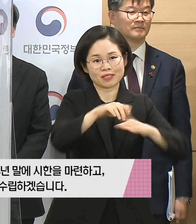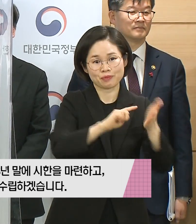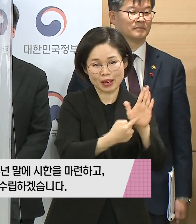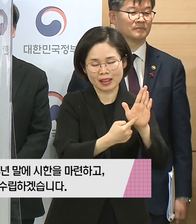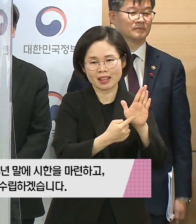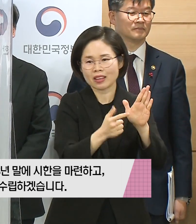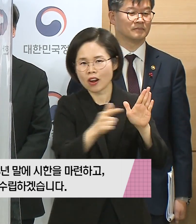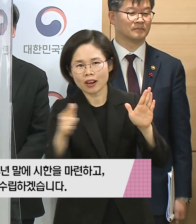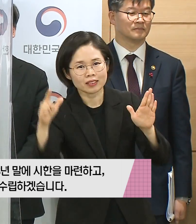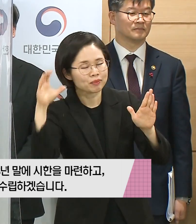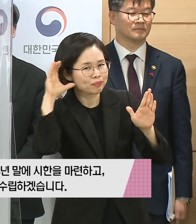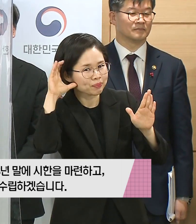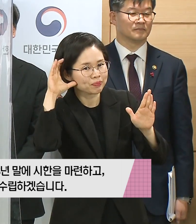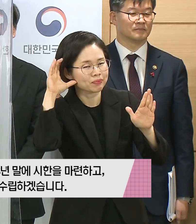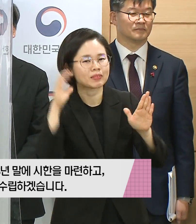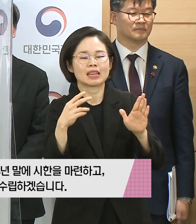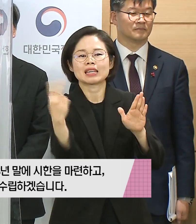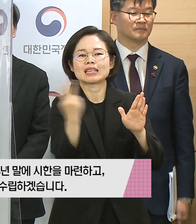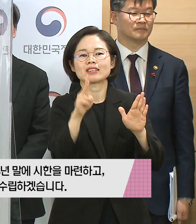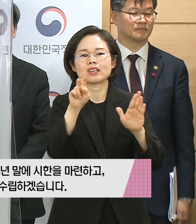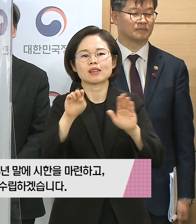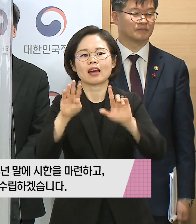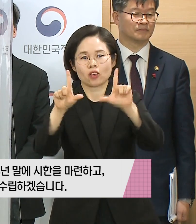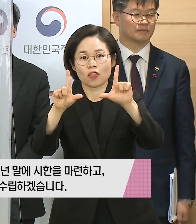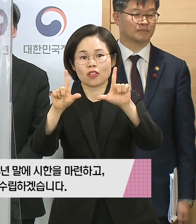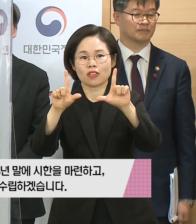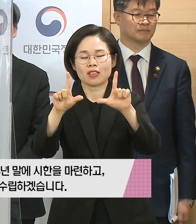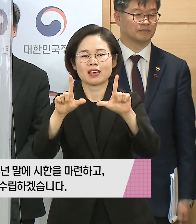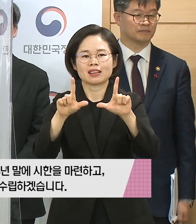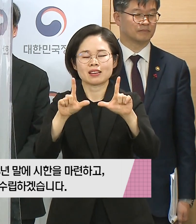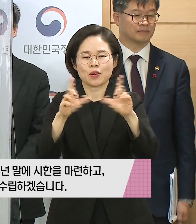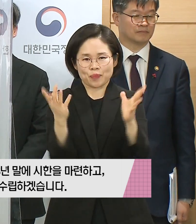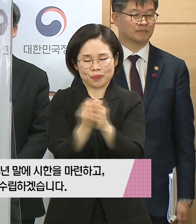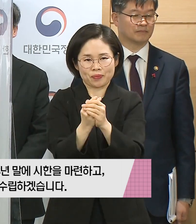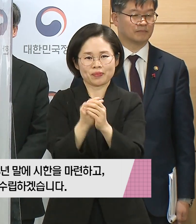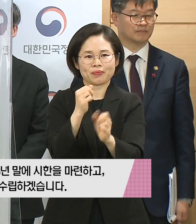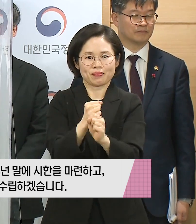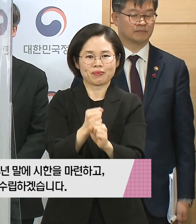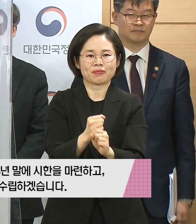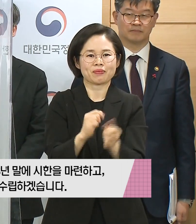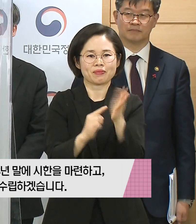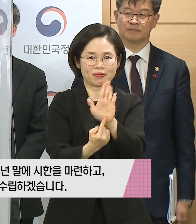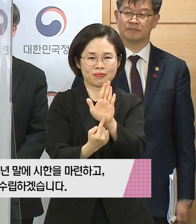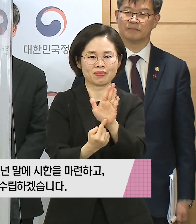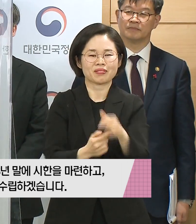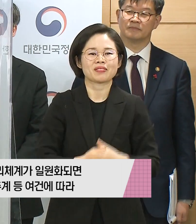의견을 수렴하여 2024년에 방안을 수립하겠습니다.